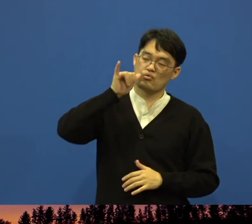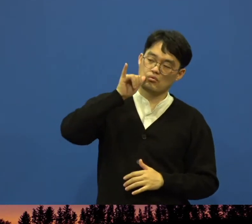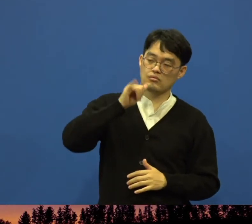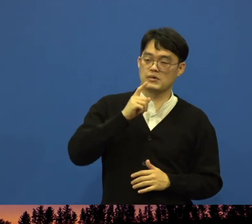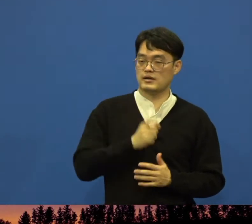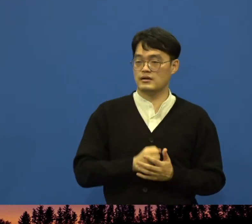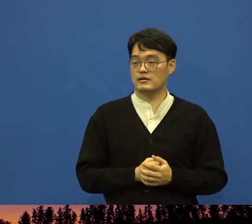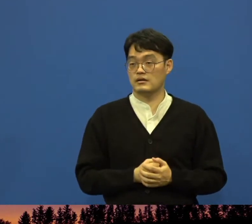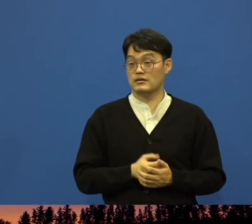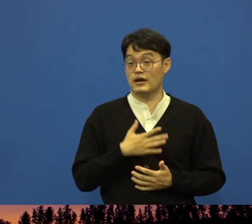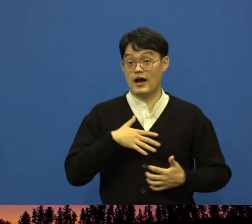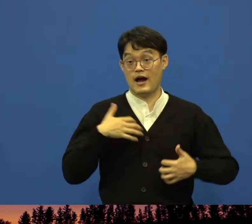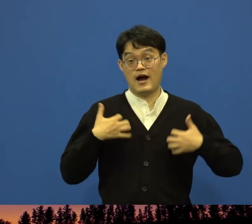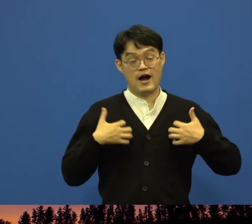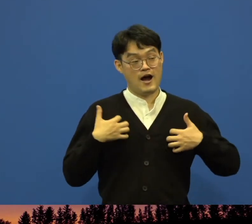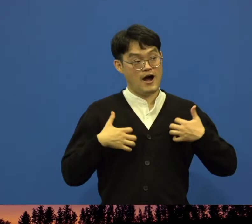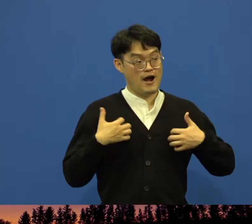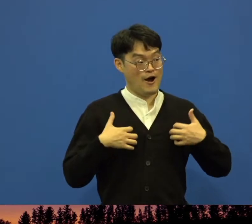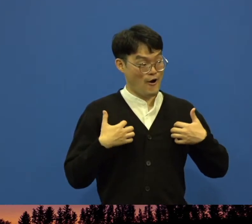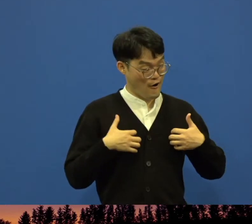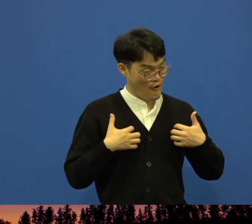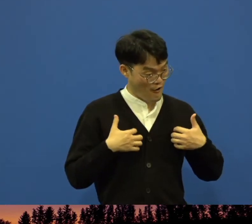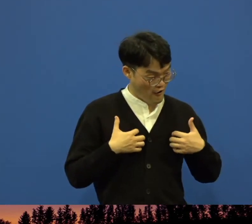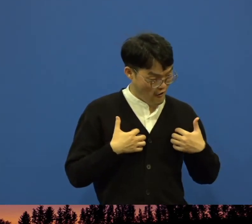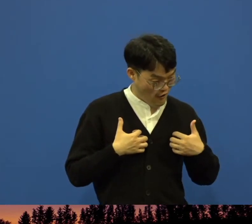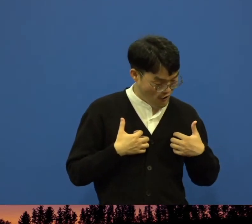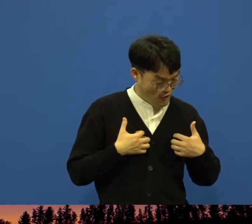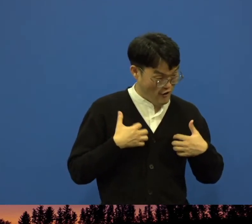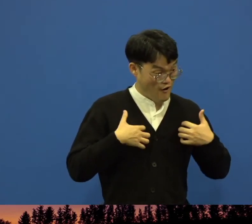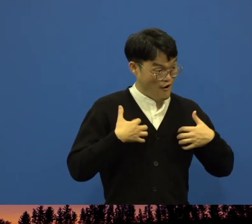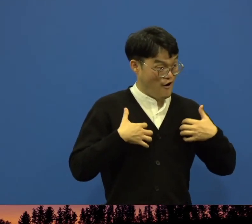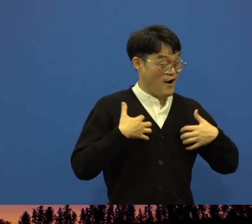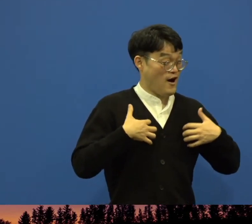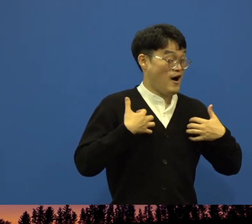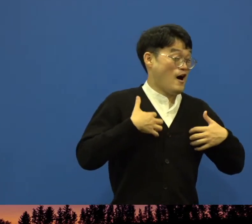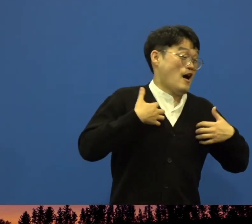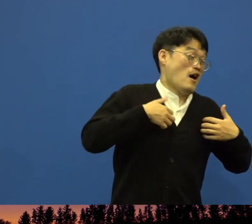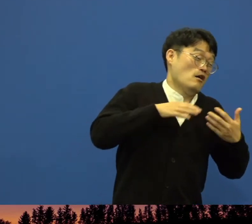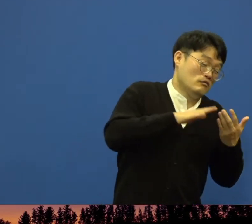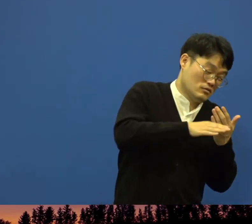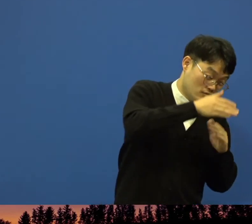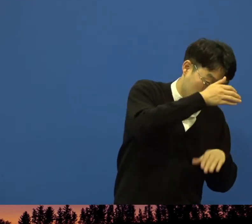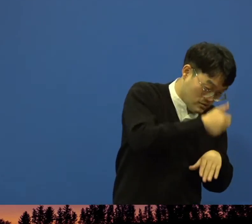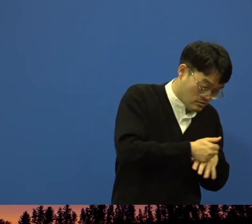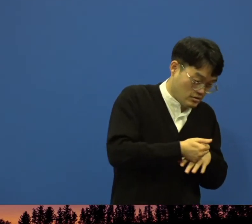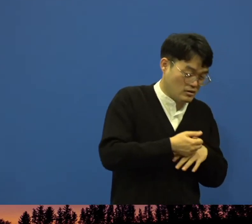내가 즐거움을 찾던 그것이 나중에는 내 삶 전체를 요구한다는 겁니다.